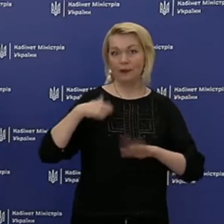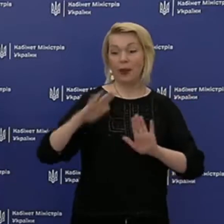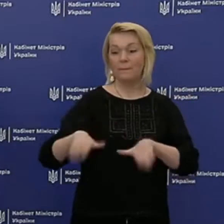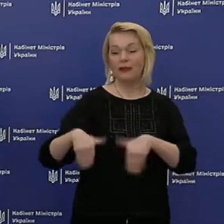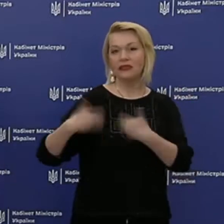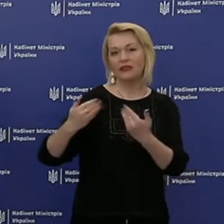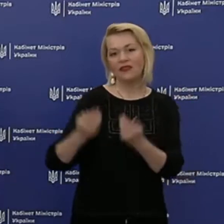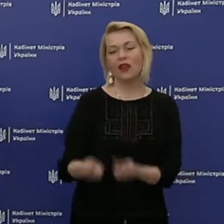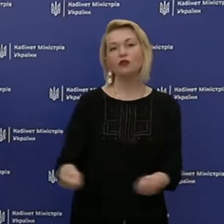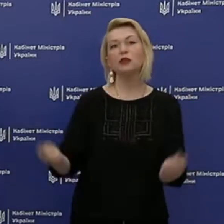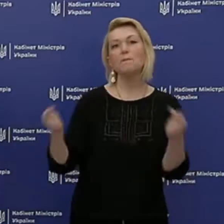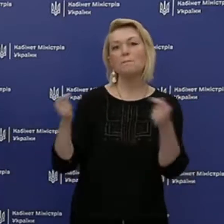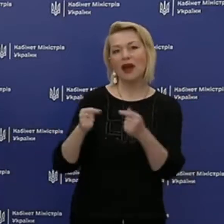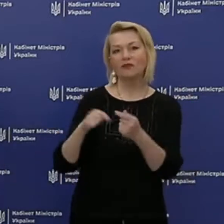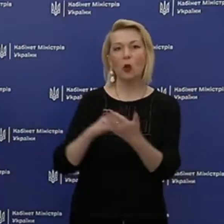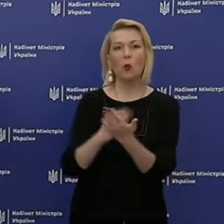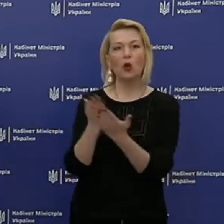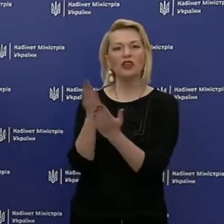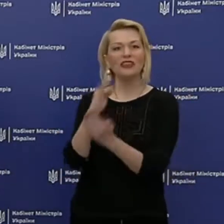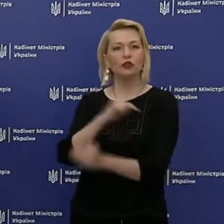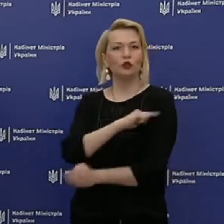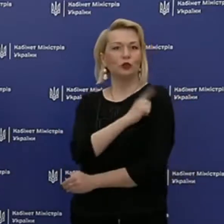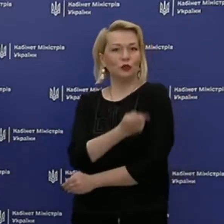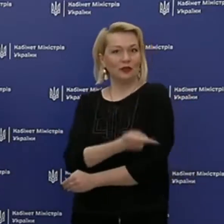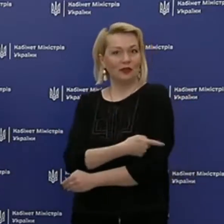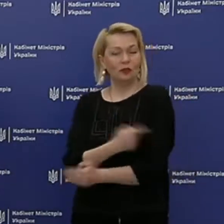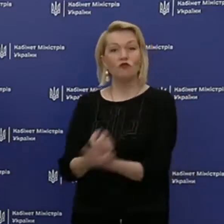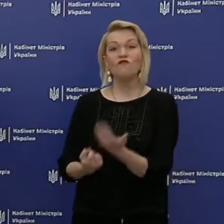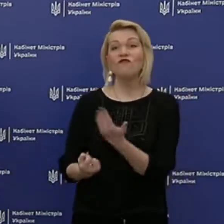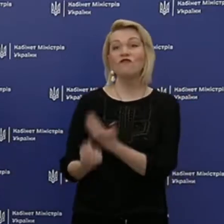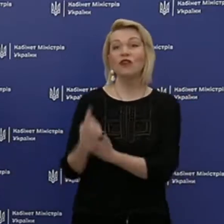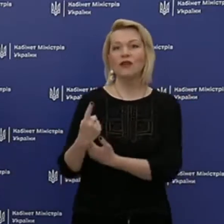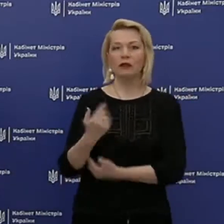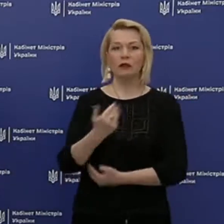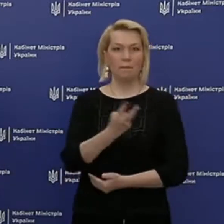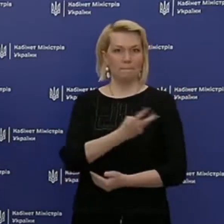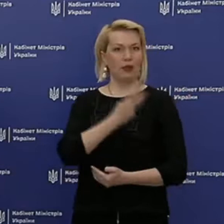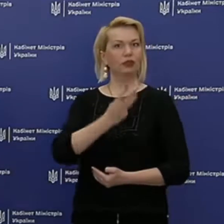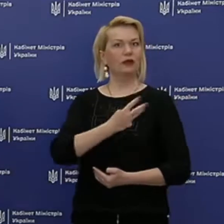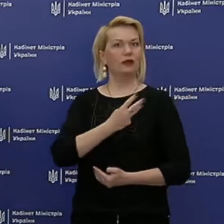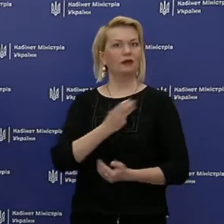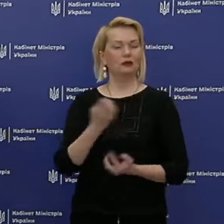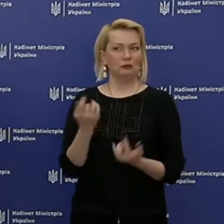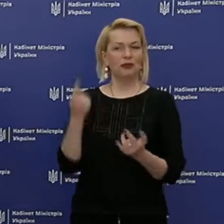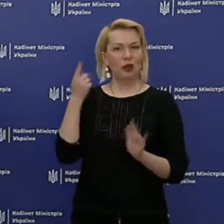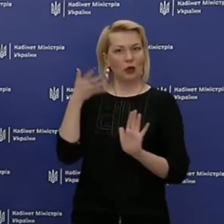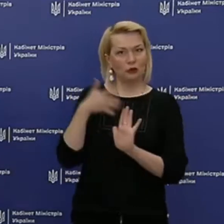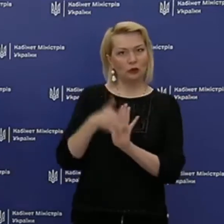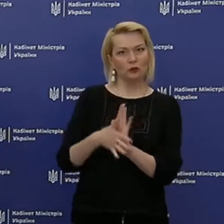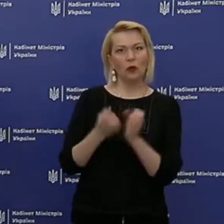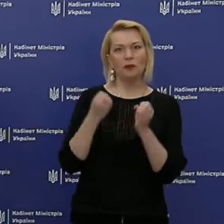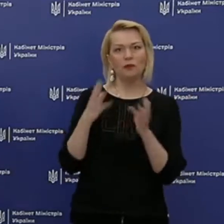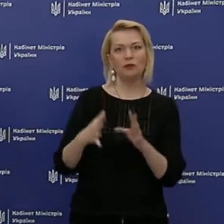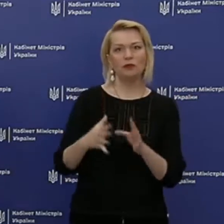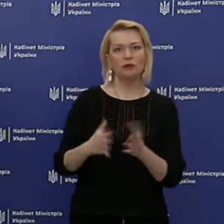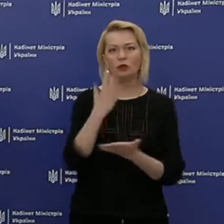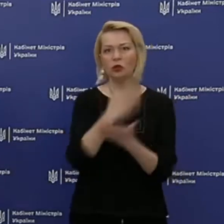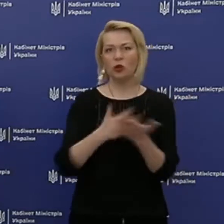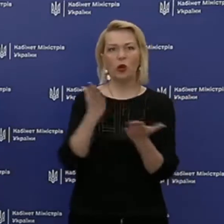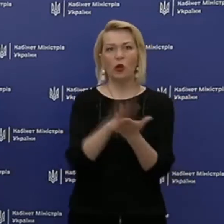певну політичну силу, виявила бажання, наскільки я розумію, просто